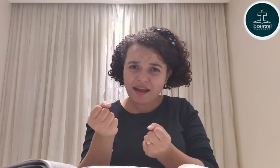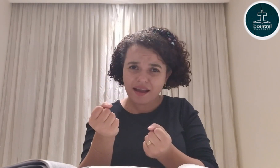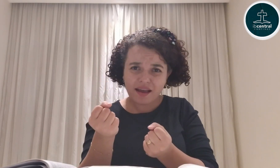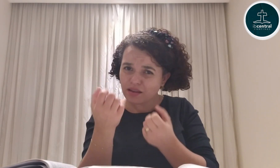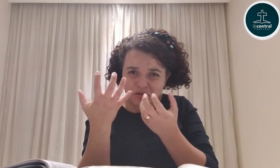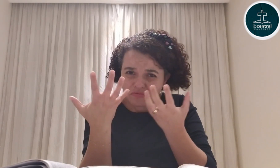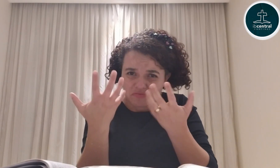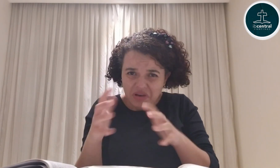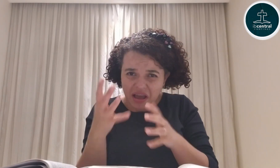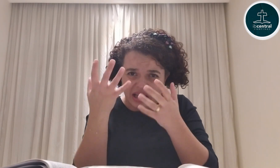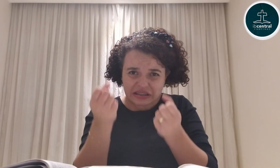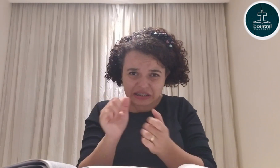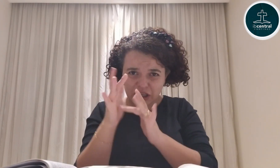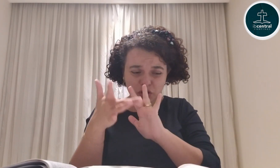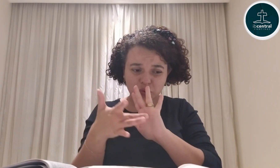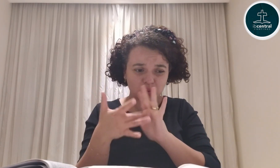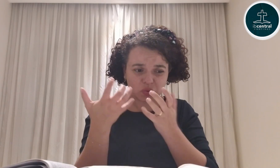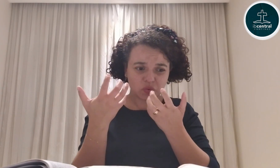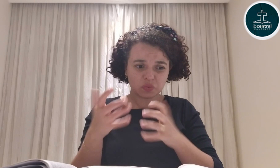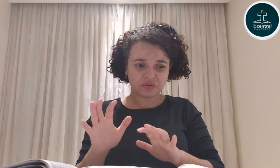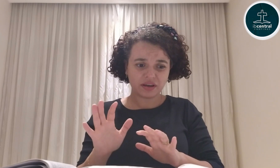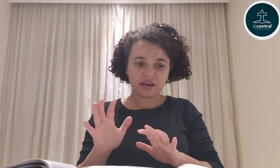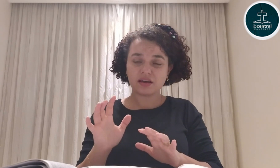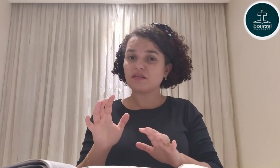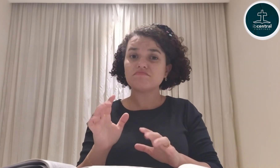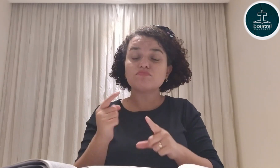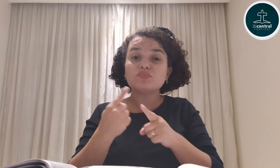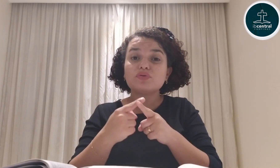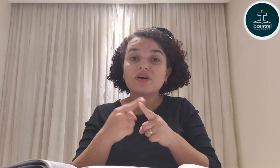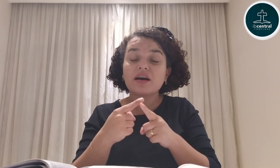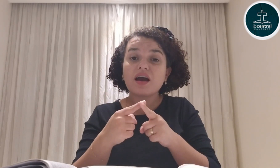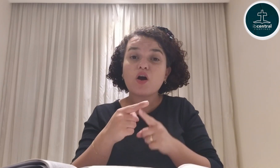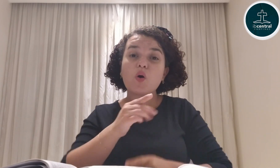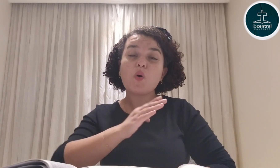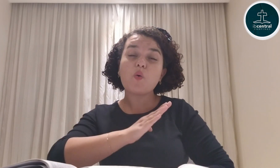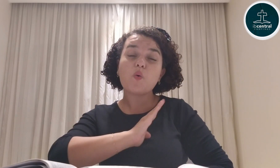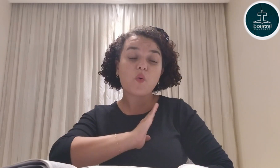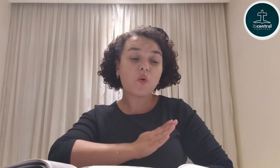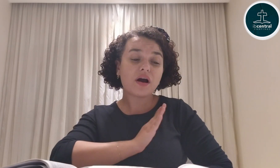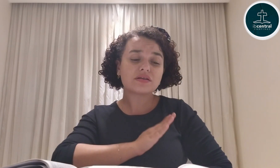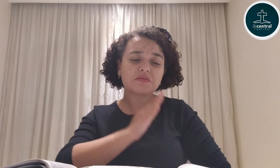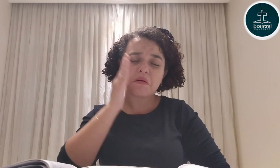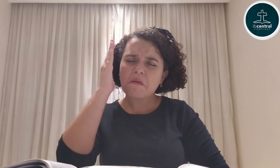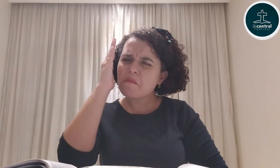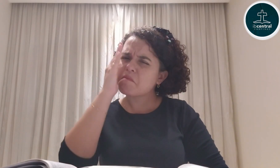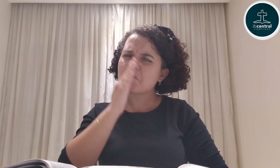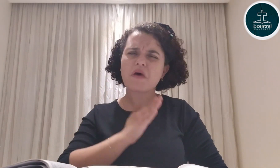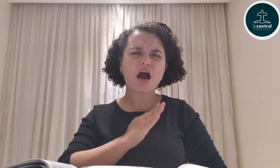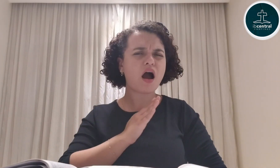servir como uma comparação para aquelas pessoas que não querem aceitar a